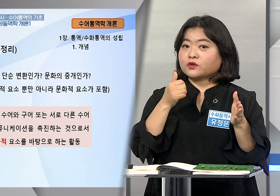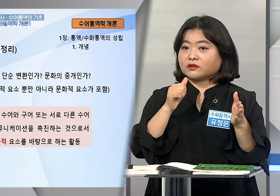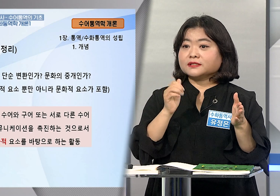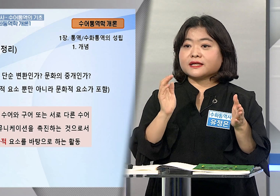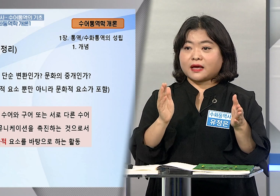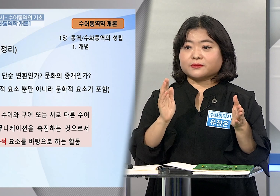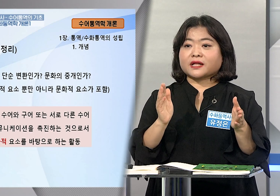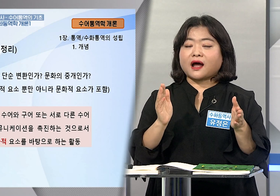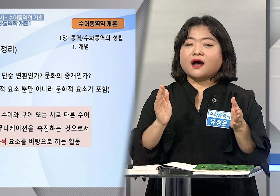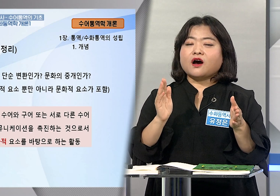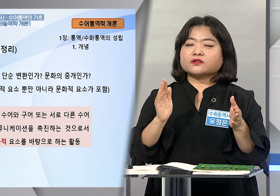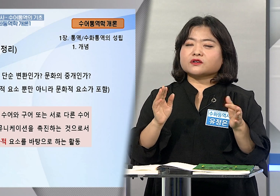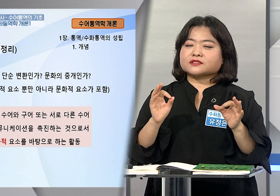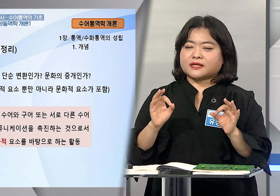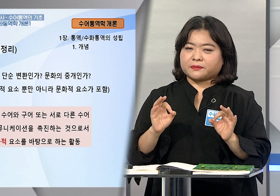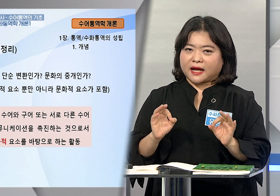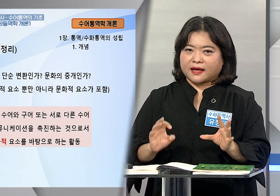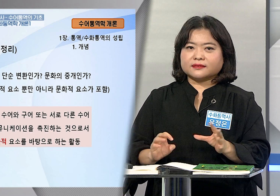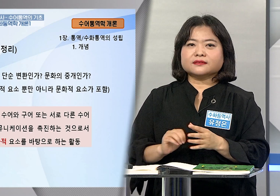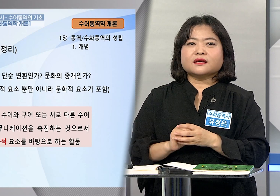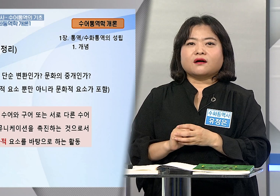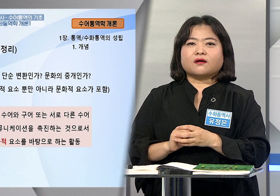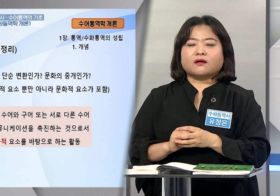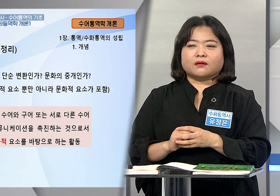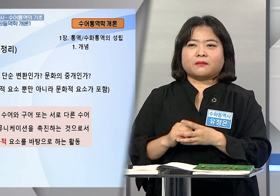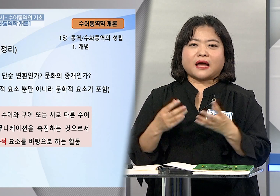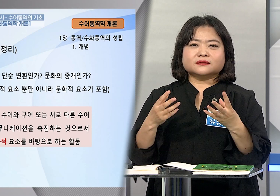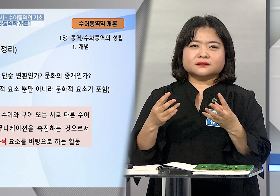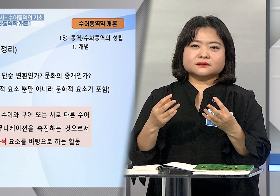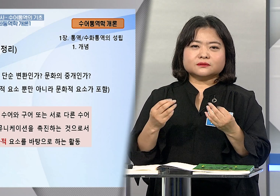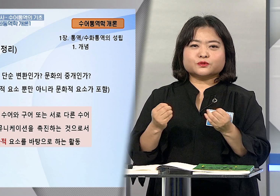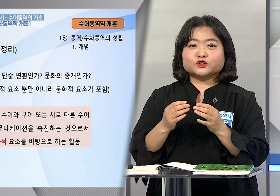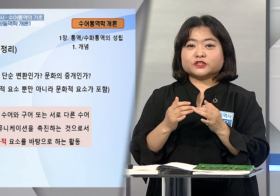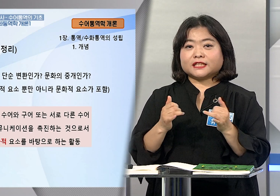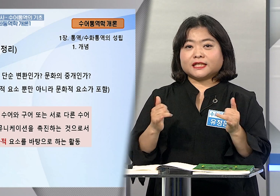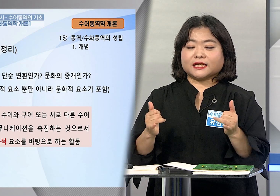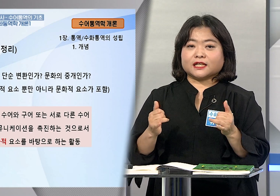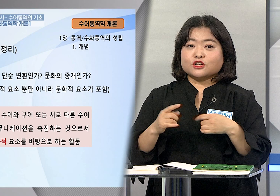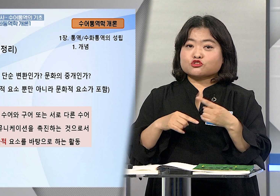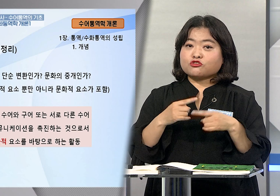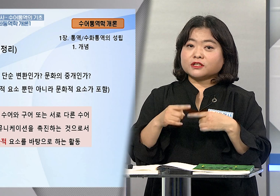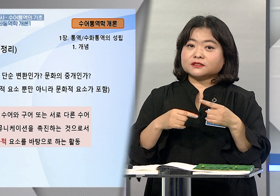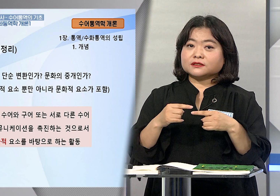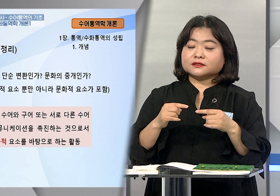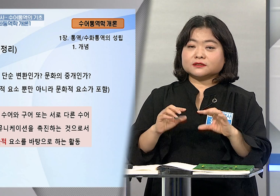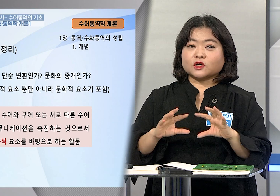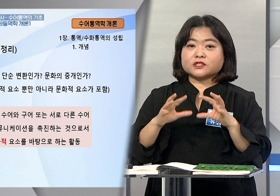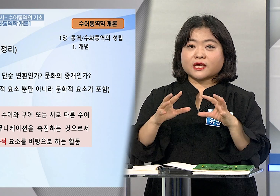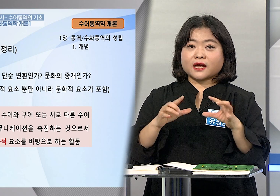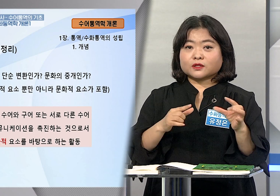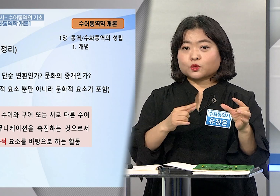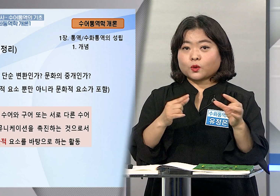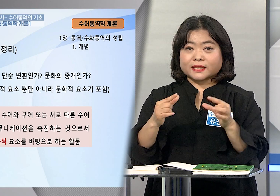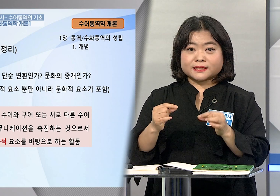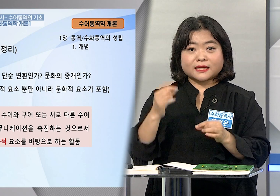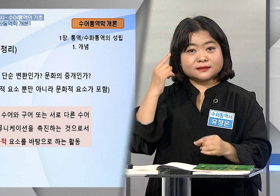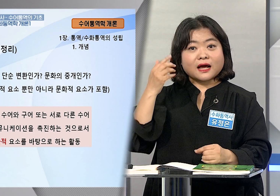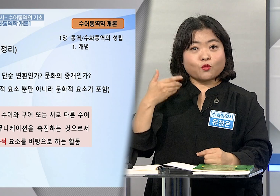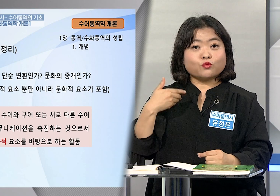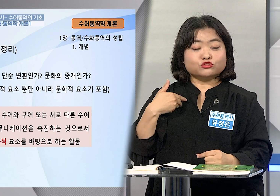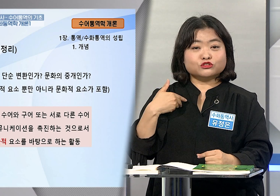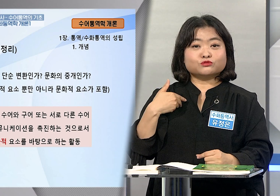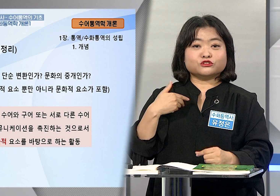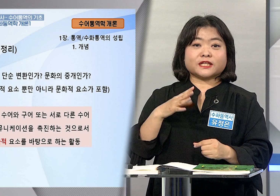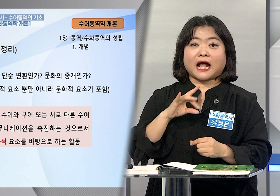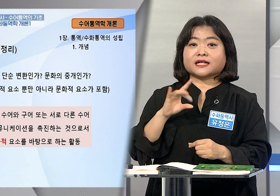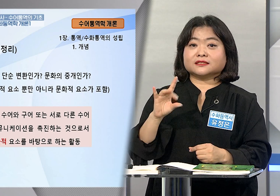사이의 통역을 얘기합니다. 여기서 잠깐 많은 분들이 수어는 전 세계가 똑같지